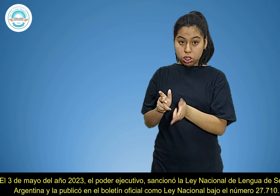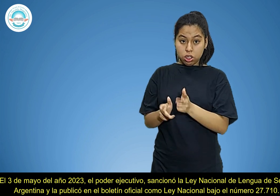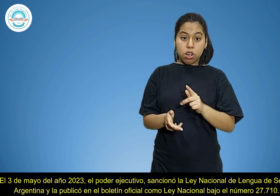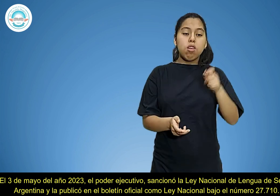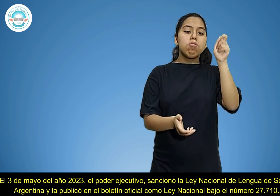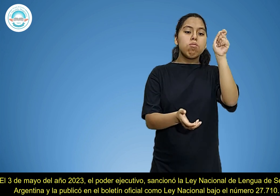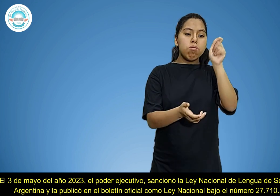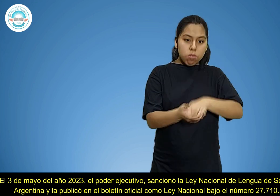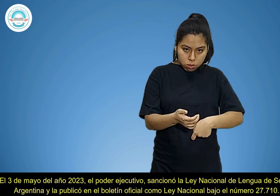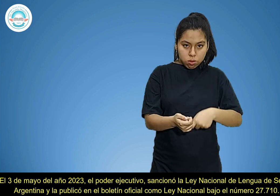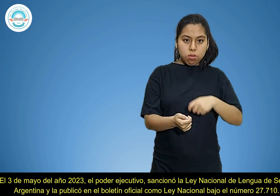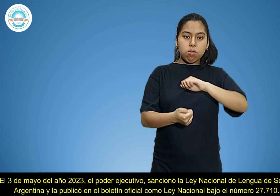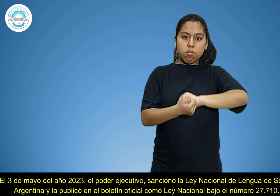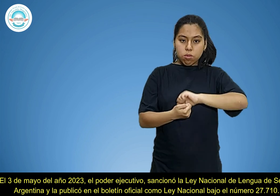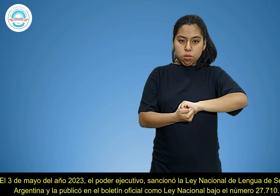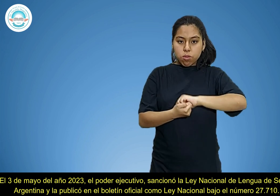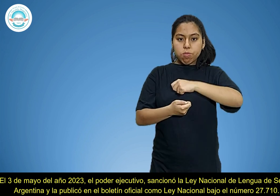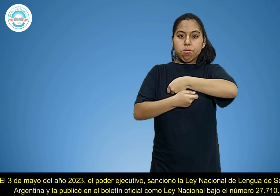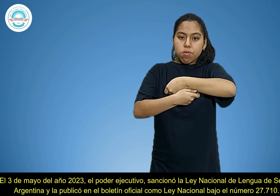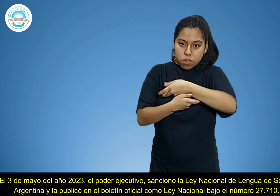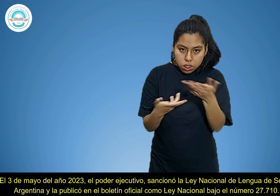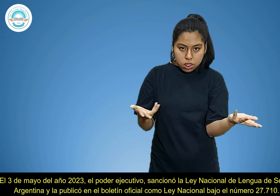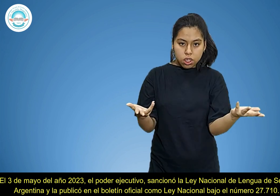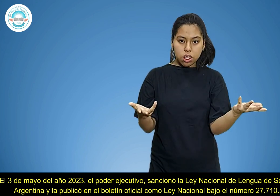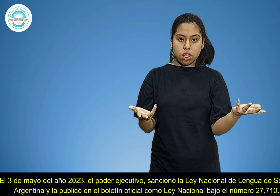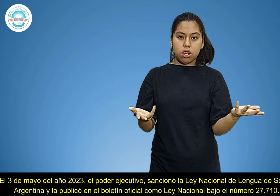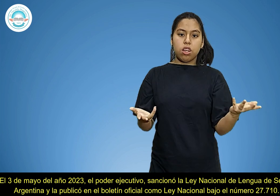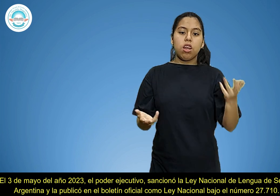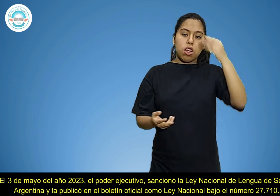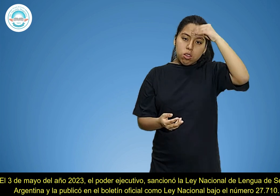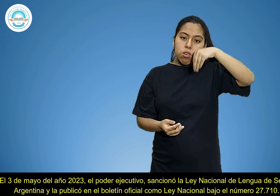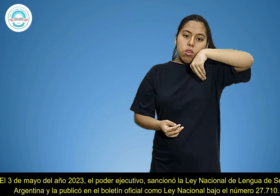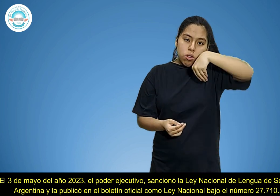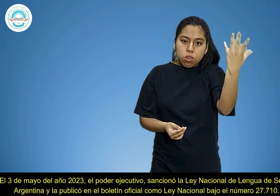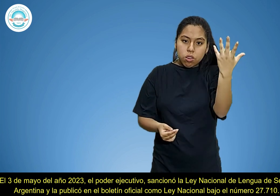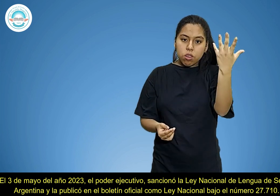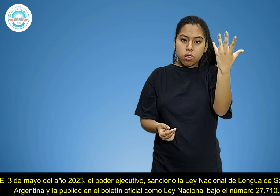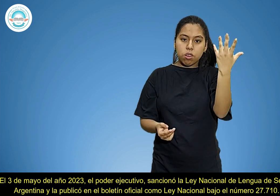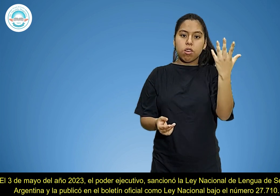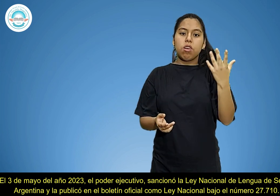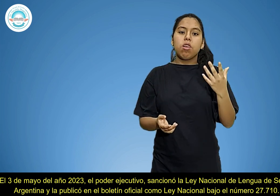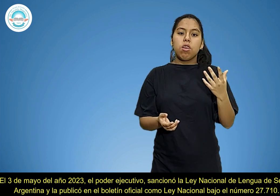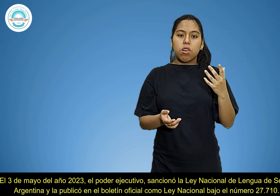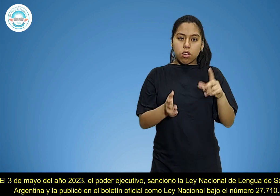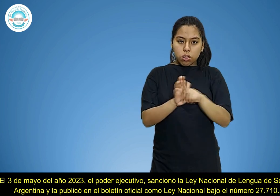sancionó la Ley Nacional de Lengua de Señas Argentina y la publicó en el Boletín Oficial.